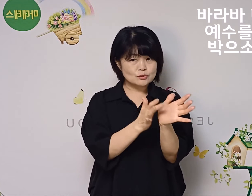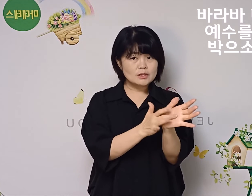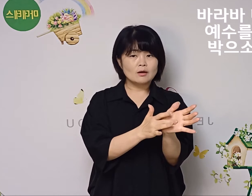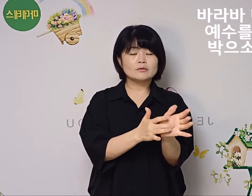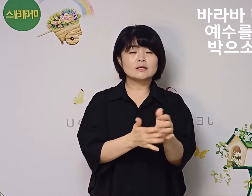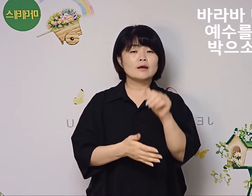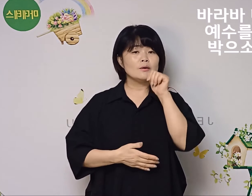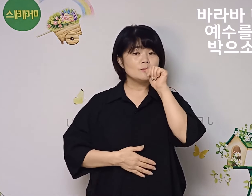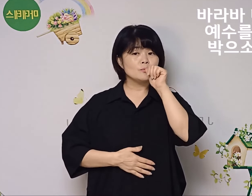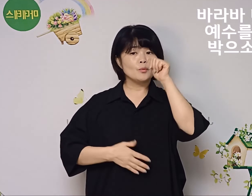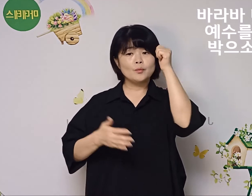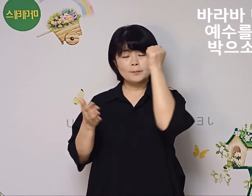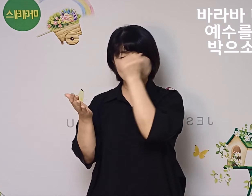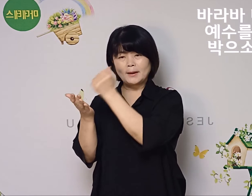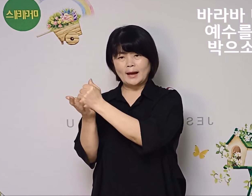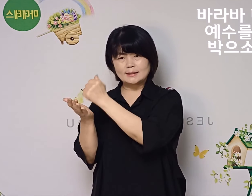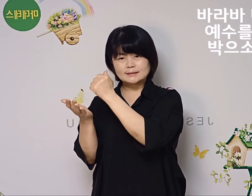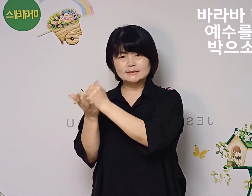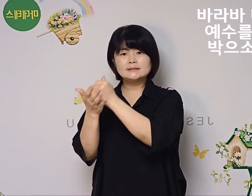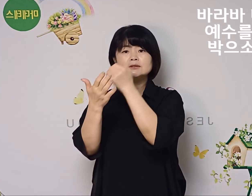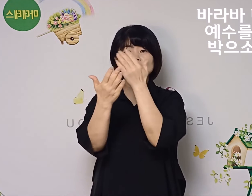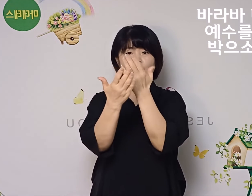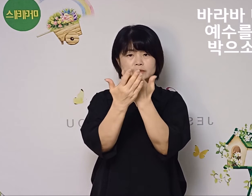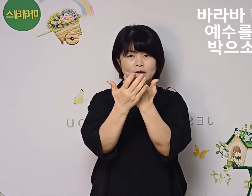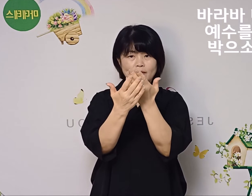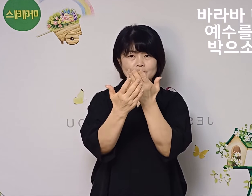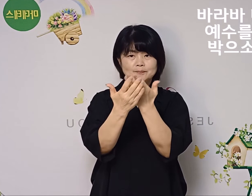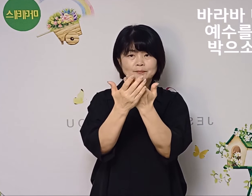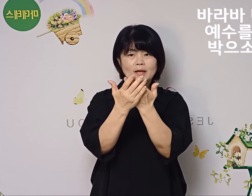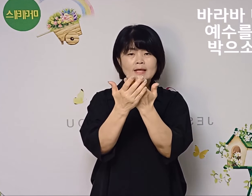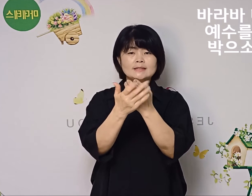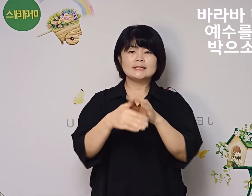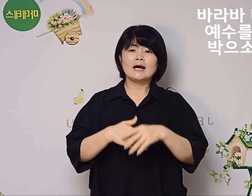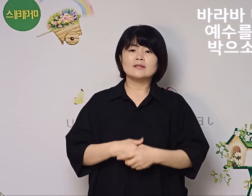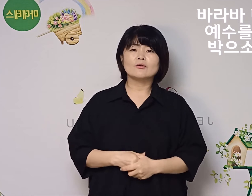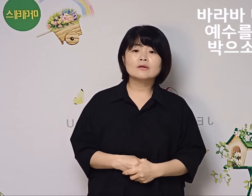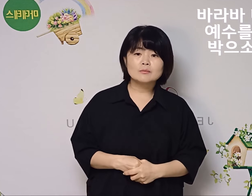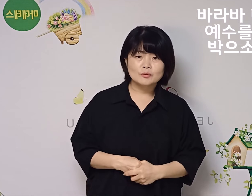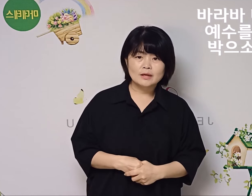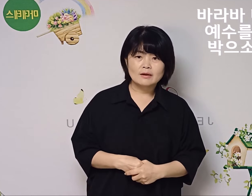예수를 어떻게 해요? 무, 박으, 소서. 자, 연결해 볼게요.